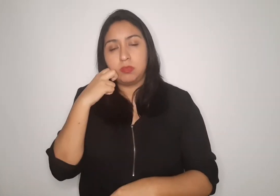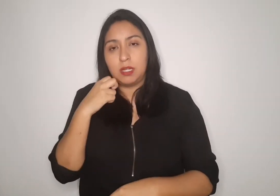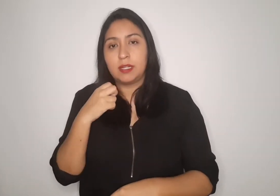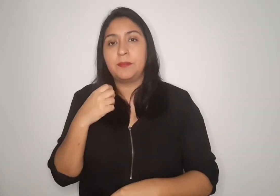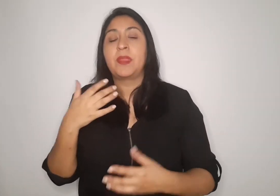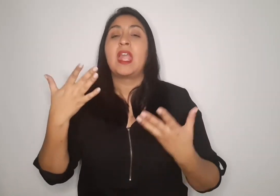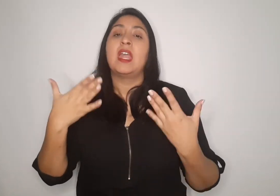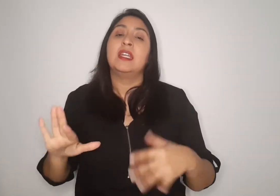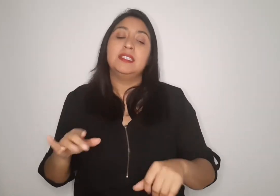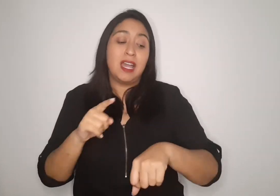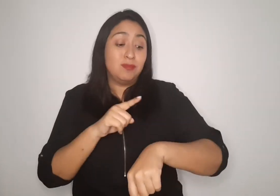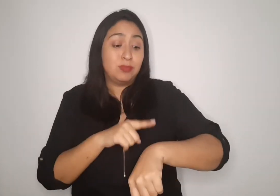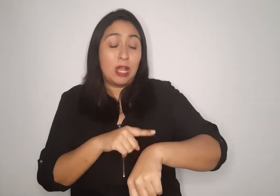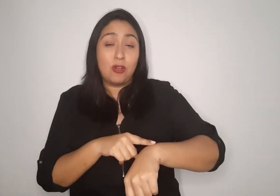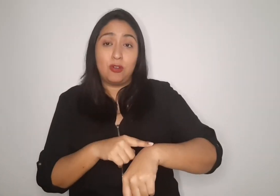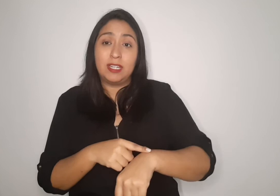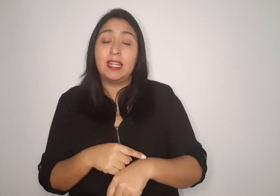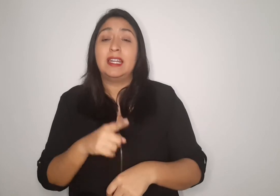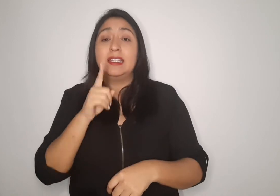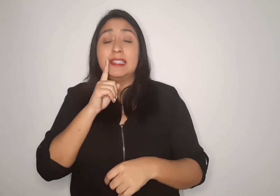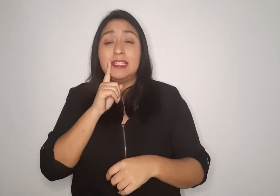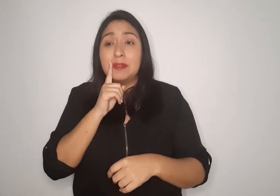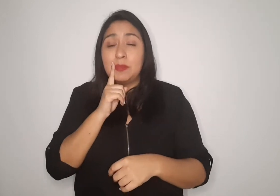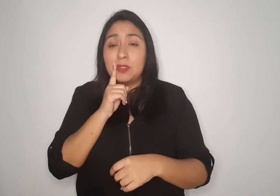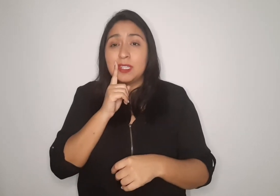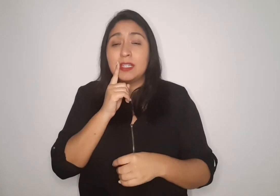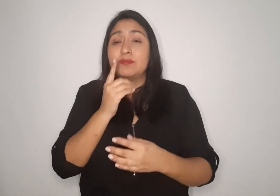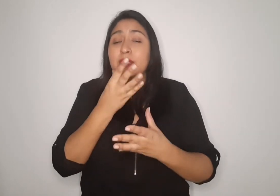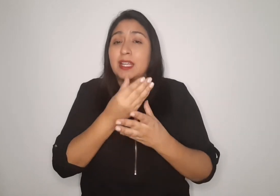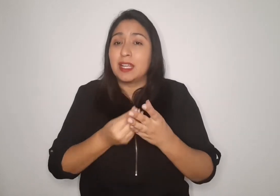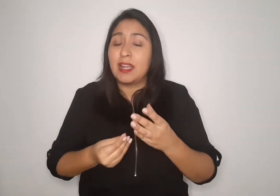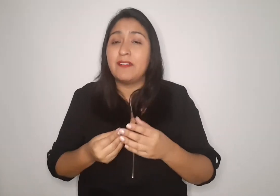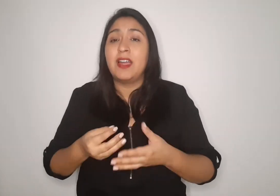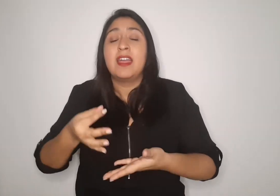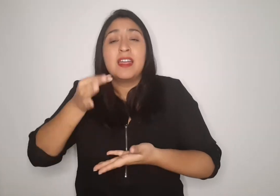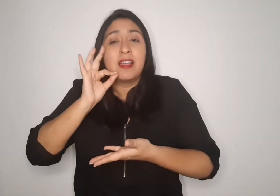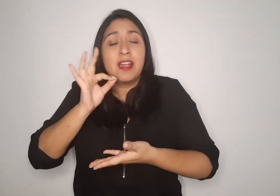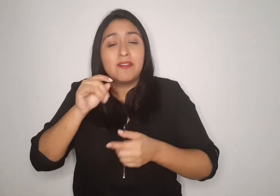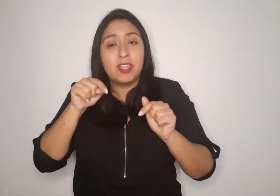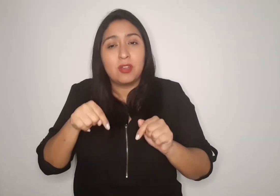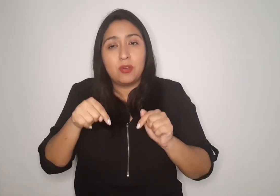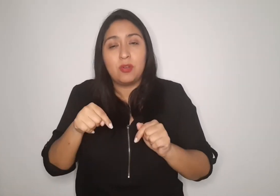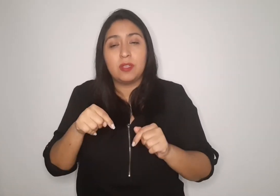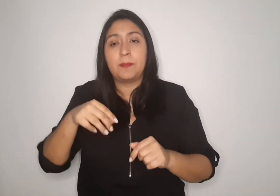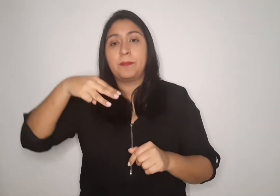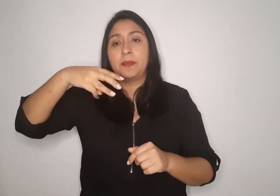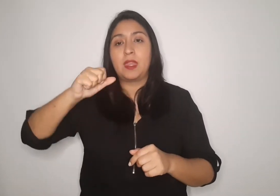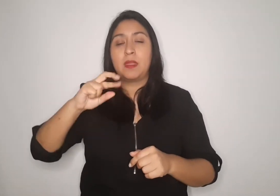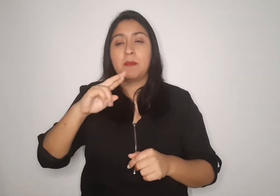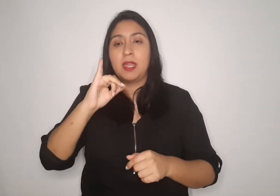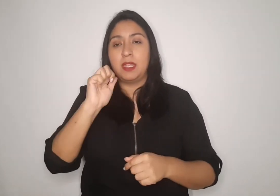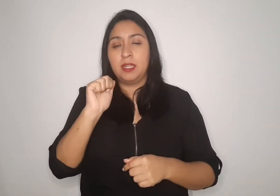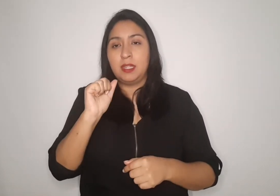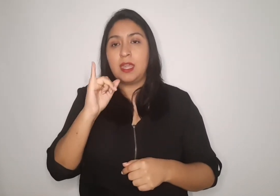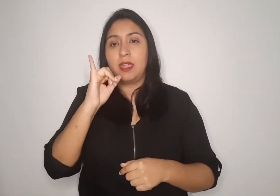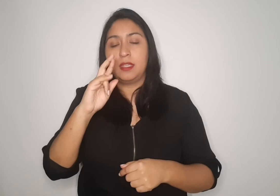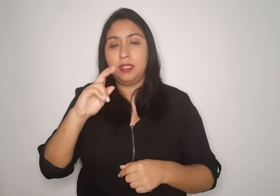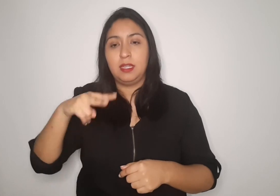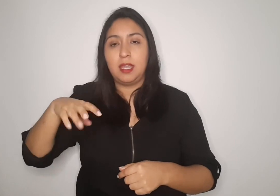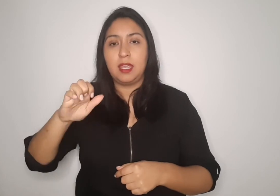tenemos que ir ya cerrando este café de hoy. María Irene Alcalde, directora ejecutiva del Museo de Artes Visuales, muchas